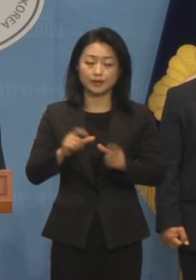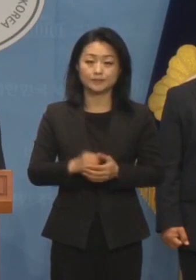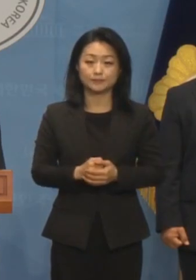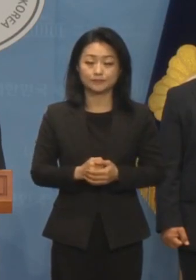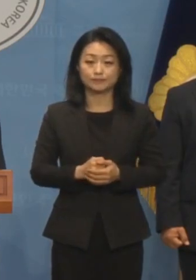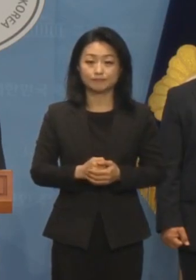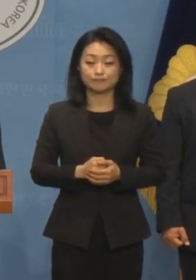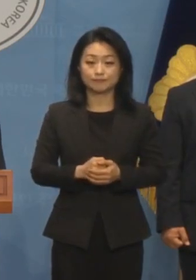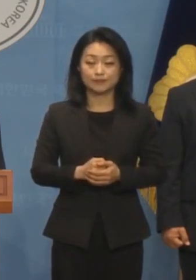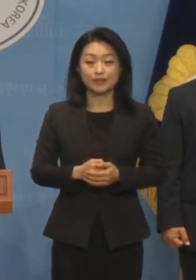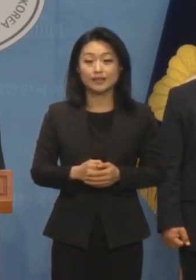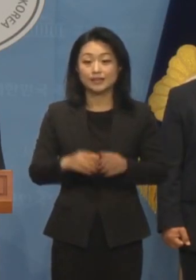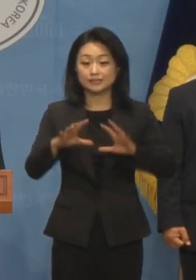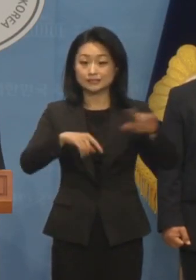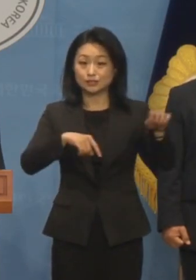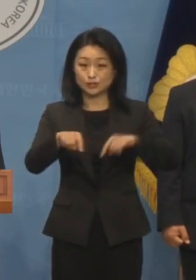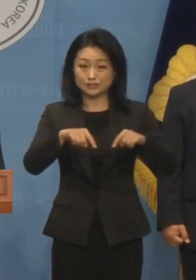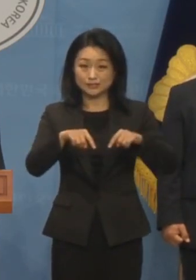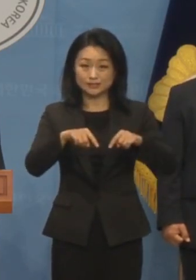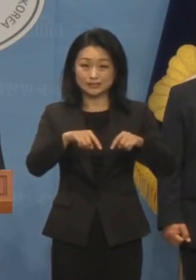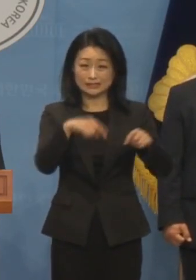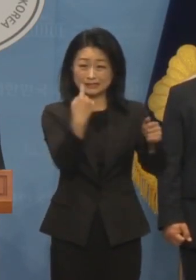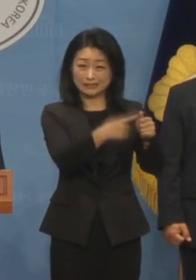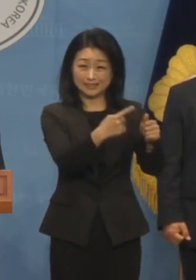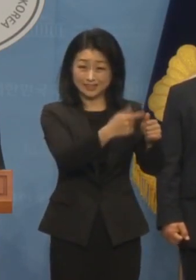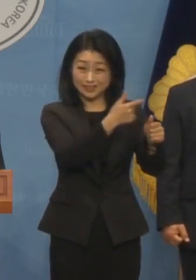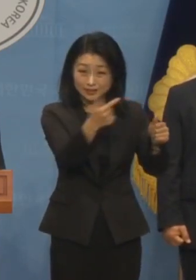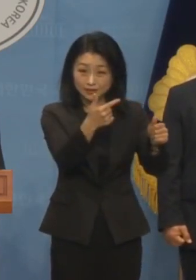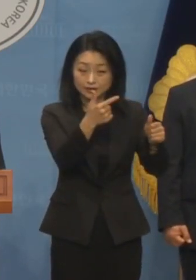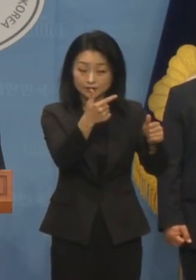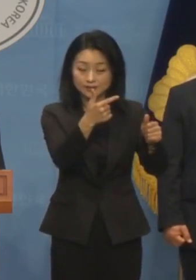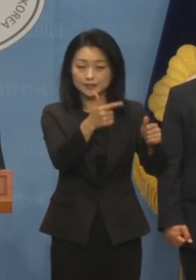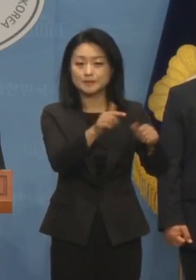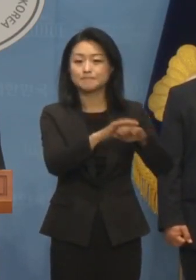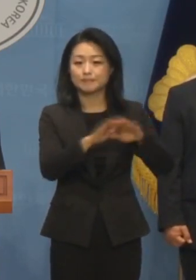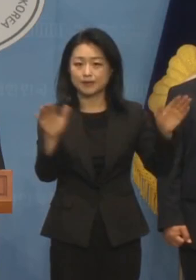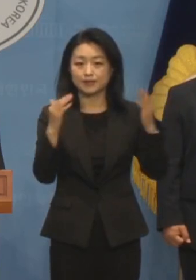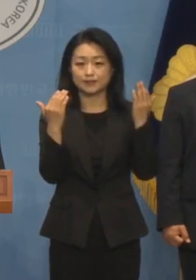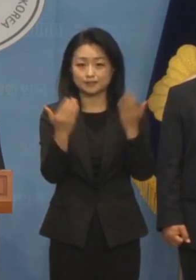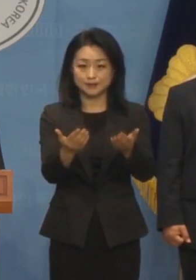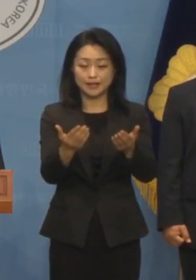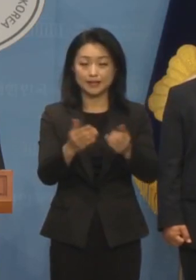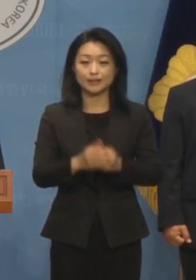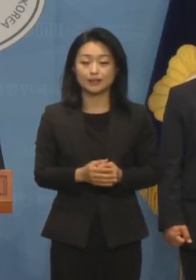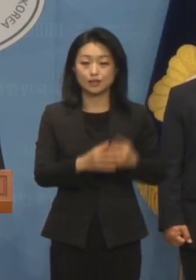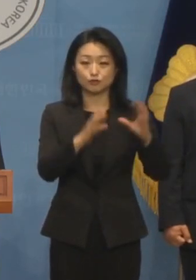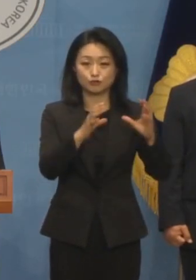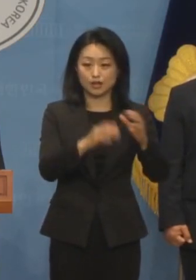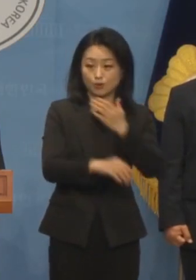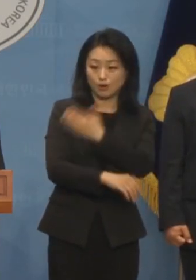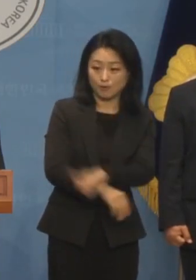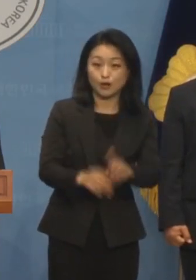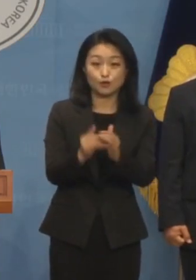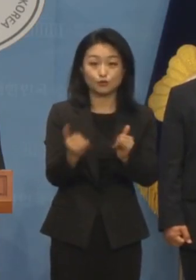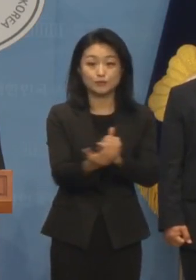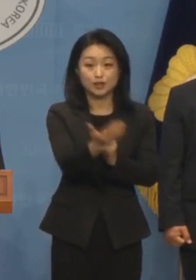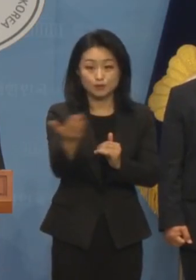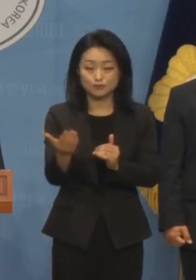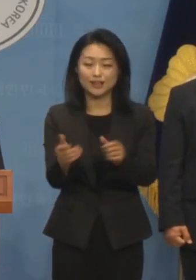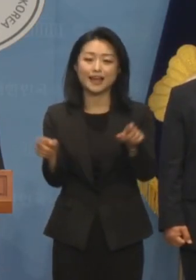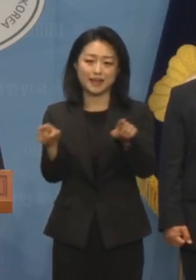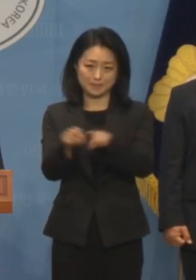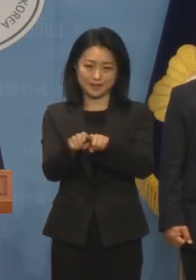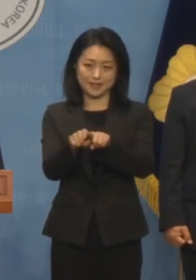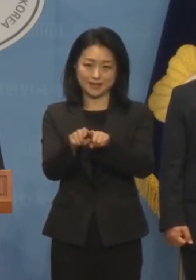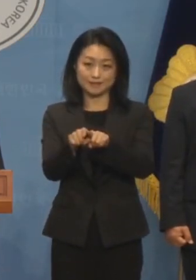기본소득당이 해악뿐인 정치에 맞서겠습니다. 국가가 외면하고 있는 국민 곁에서 함께 잘못을